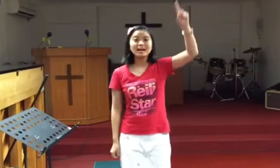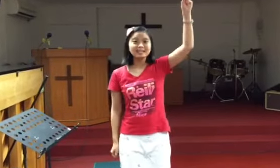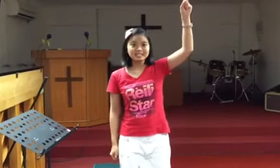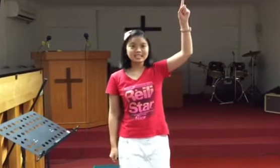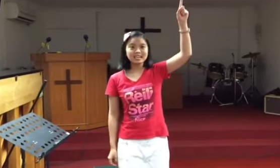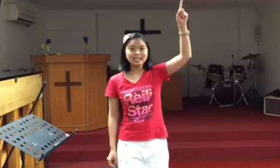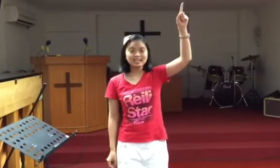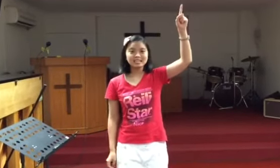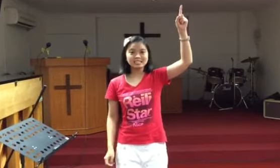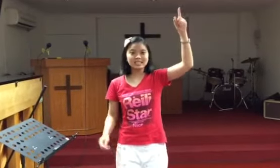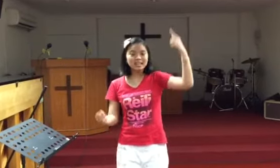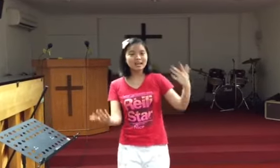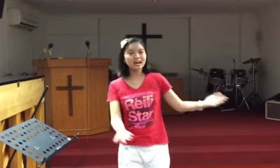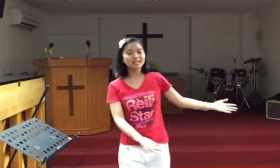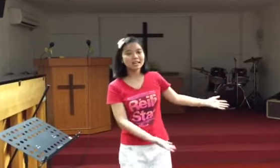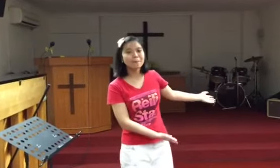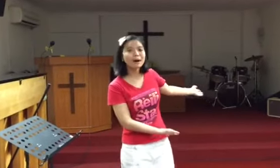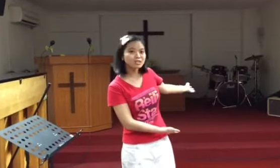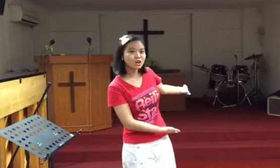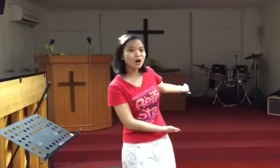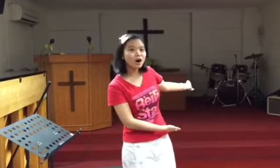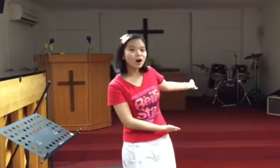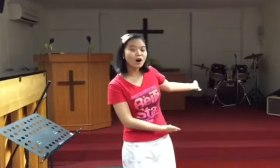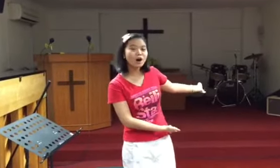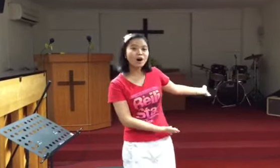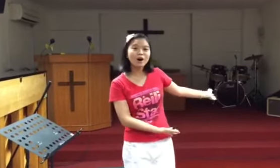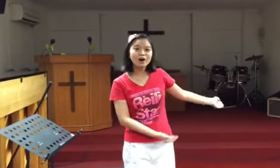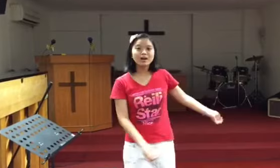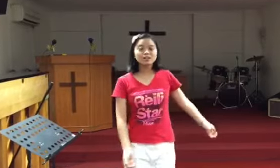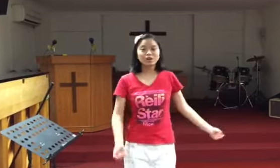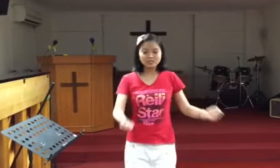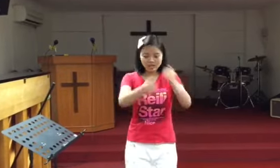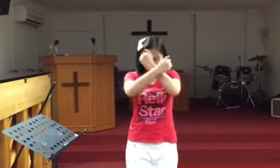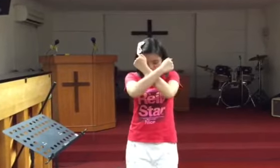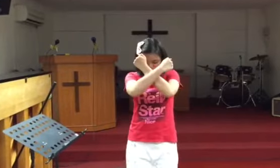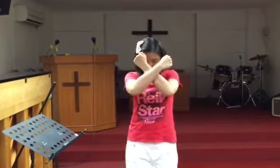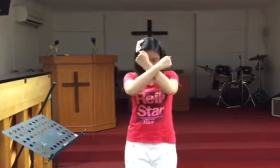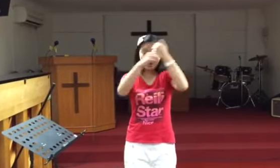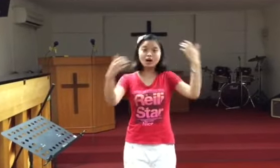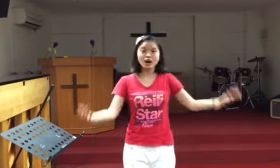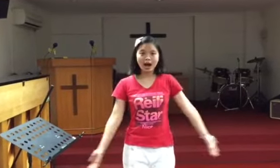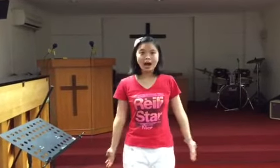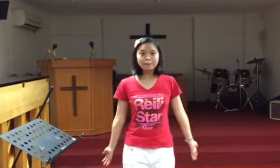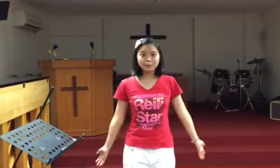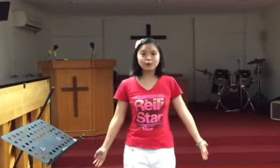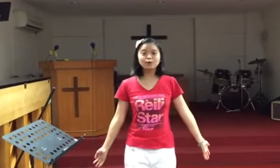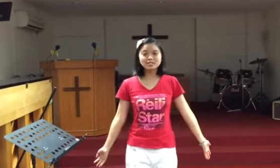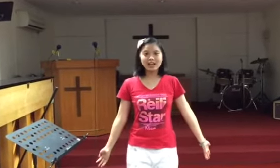Si-si-la-ga ni-a-sa, pa-sa-mink-her-hamu-sa,